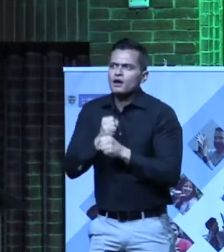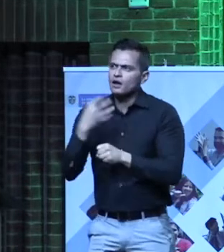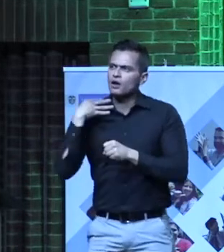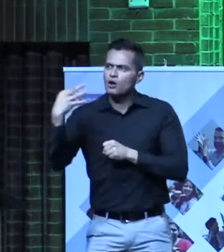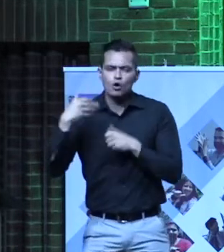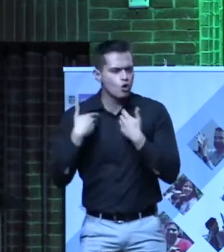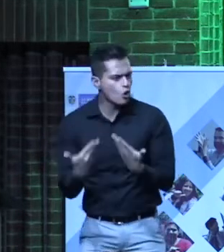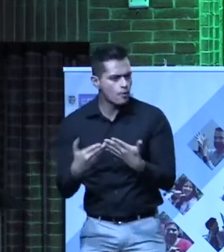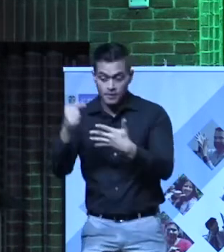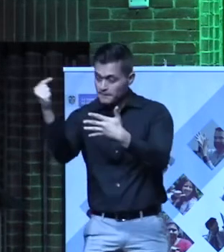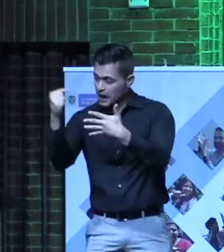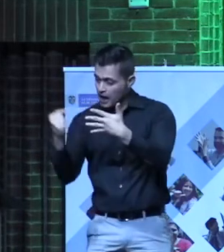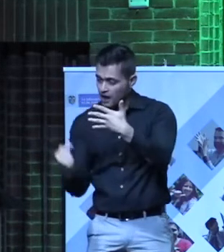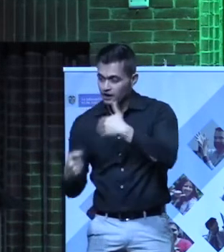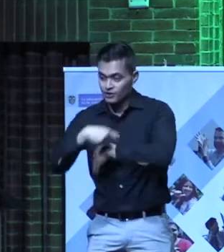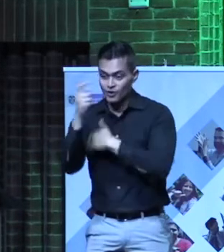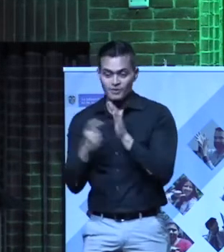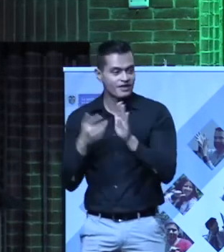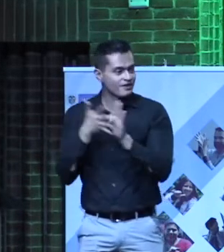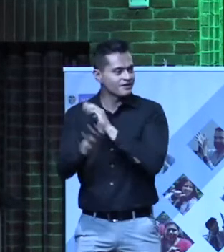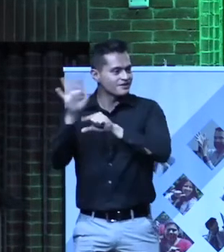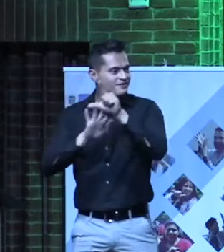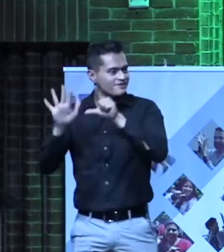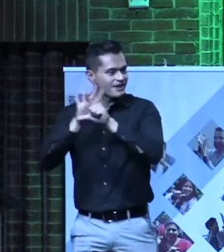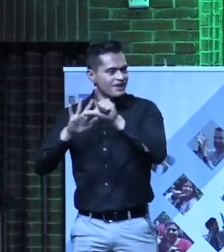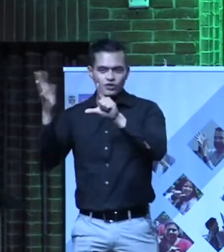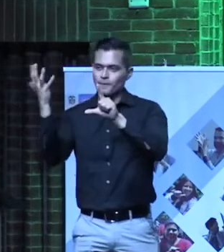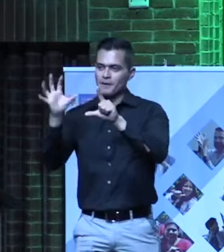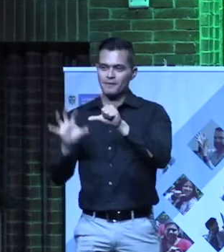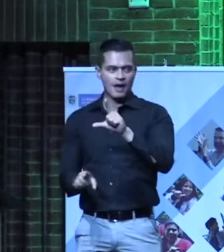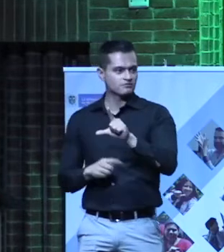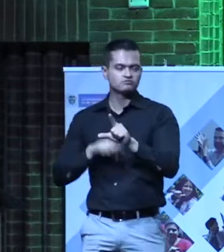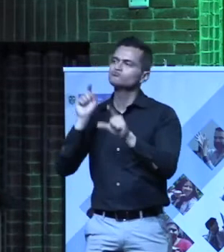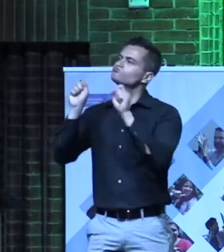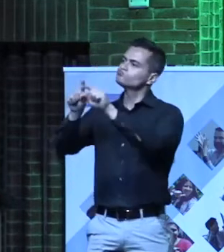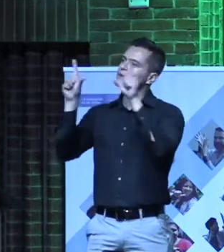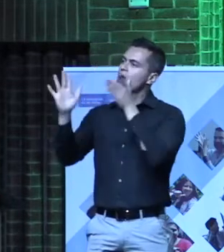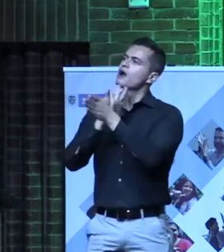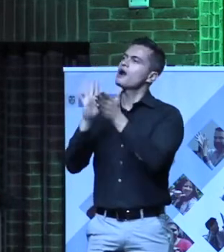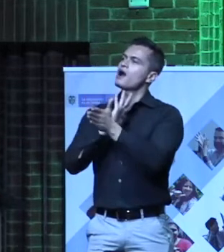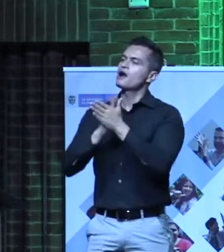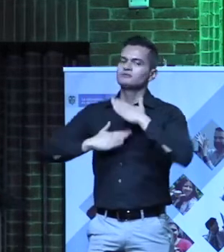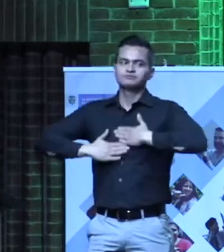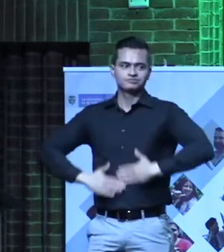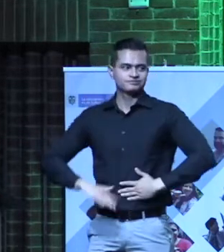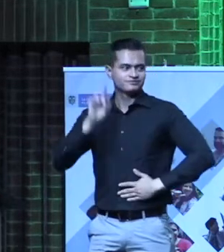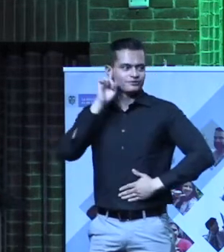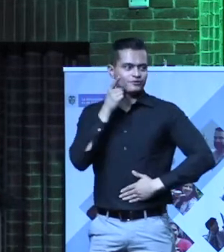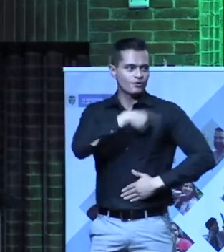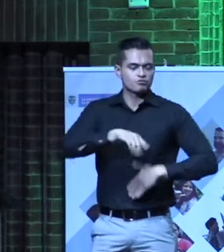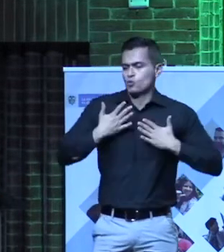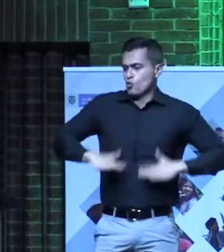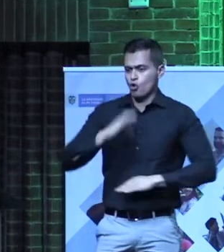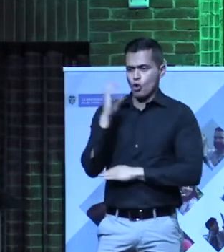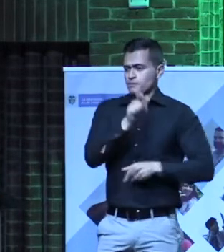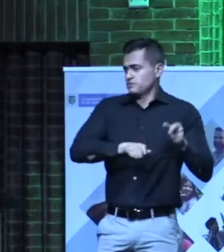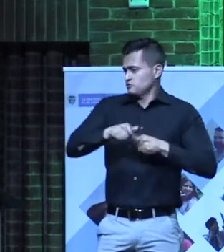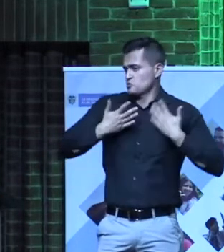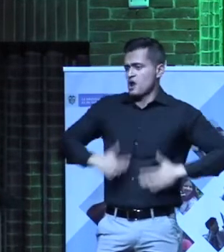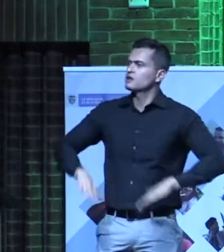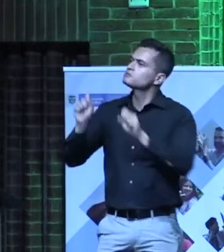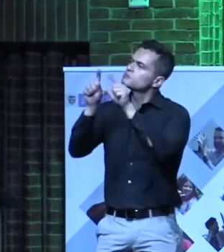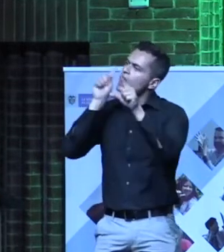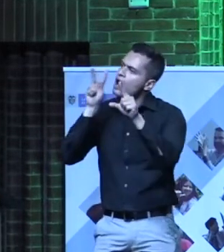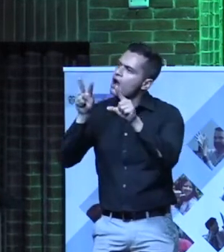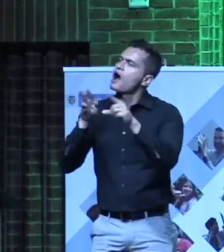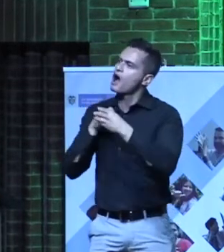Entonces, ahí está detallada cómo una persona con discapacidad auditiva o cualquier colombiano puede acceder a esta ruta de empleo.